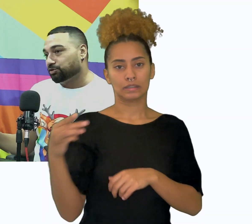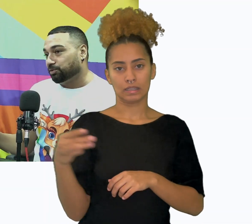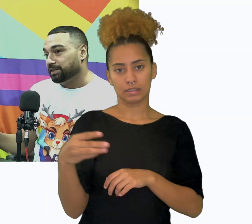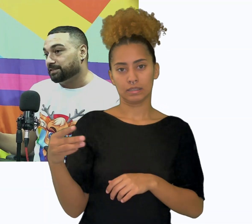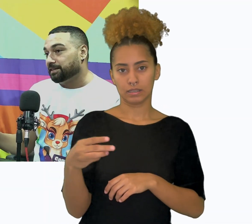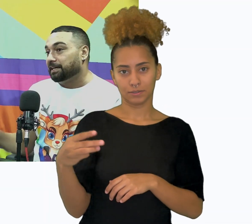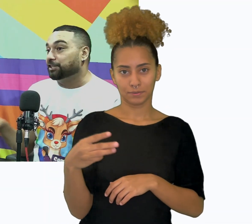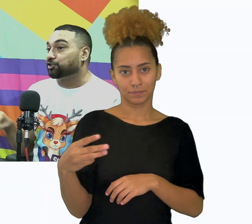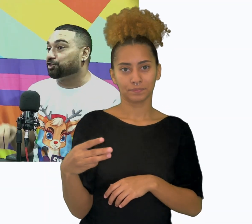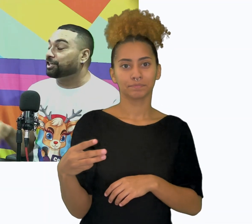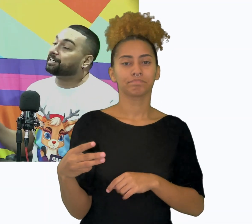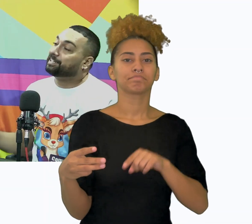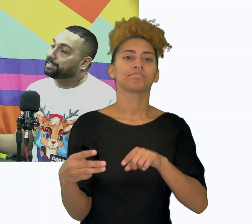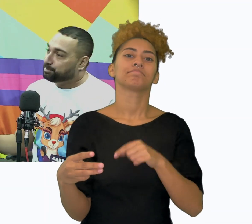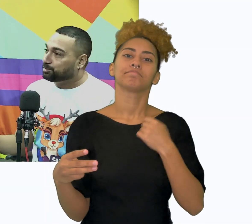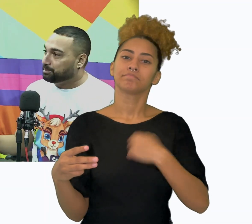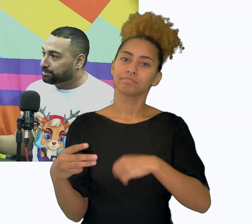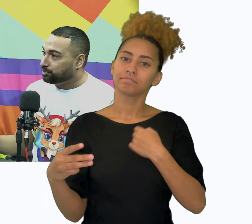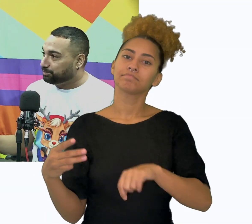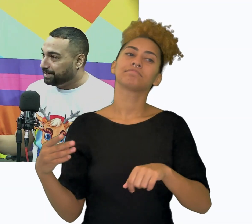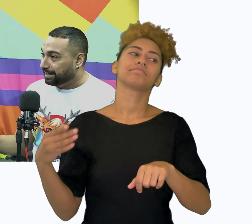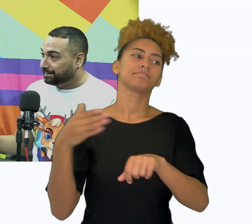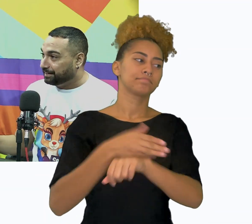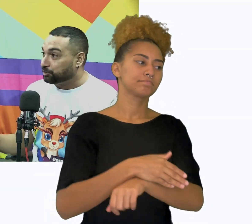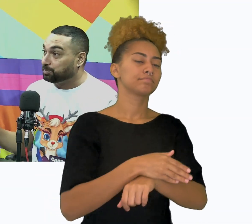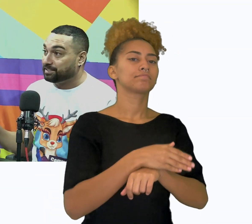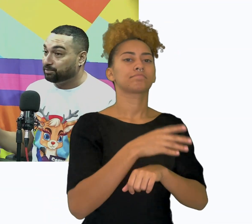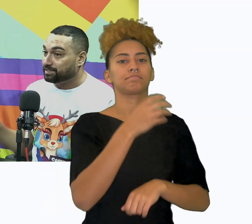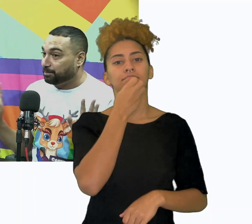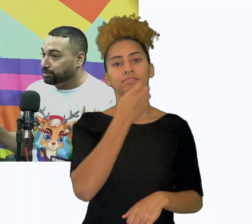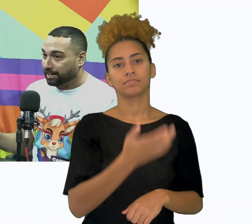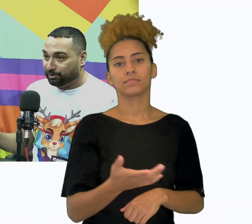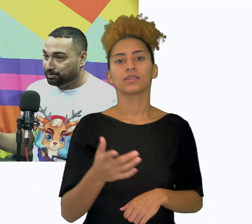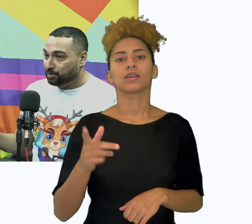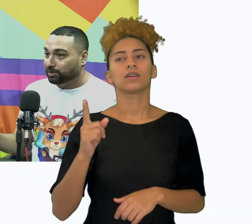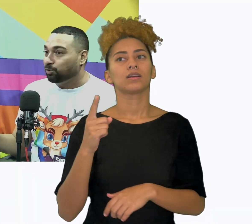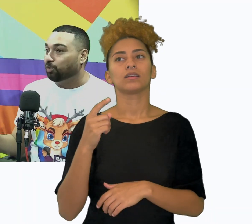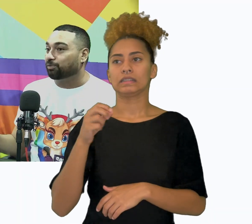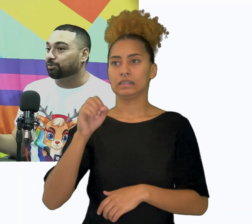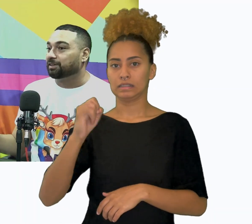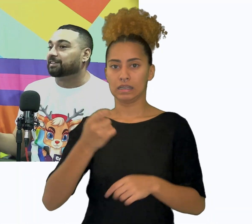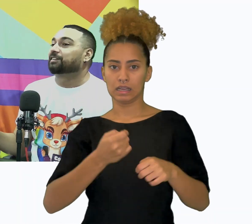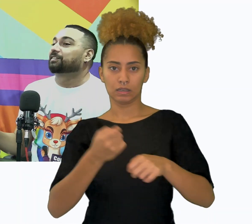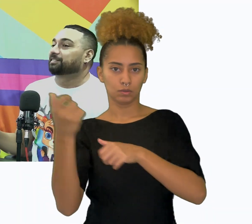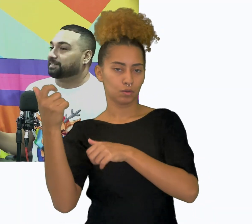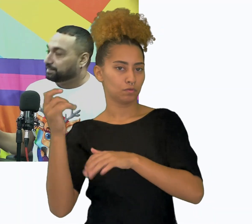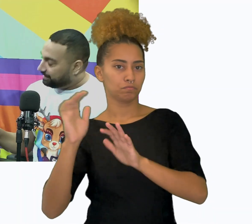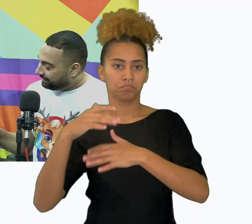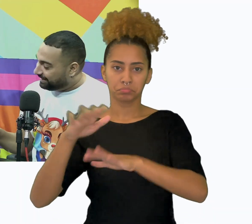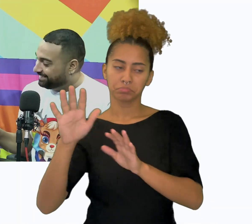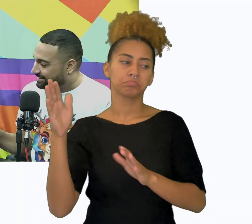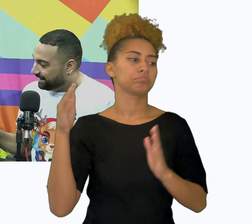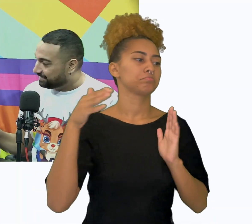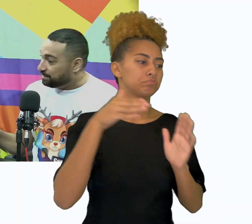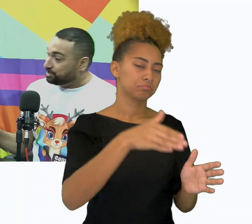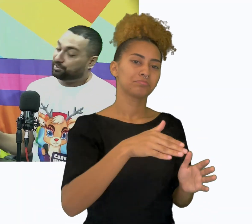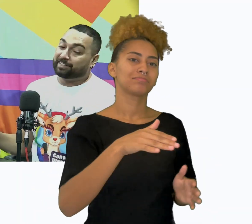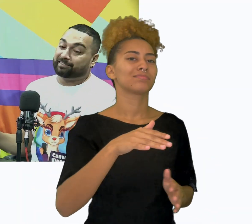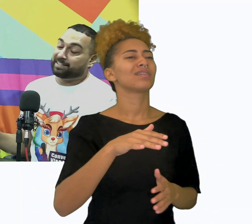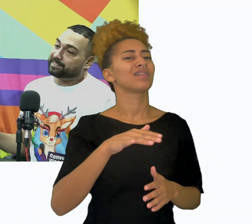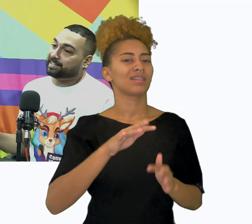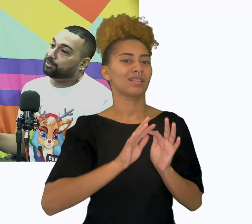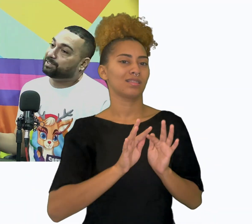nos 2. E tinha que ir pro The Best of Drag. E, tipo assim, você abdicava do seu ano novo. ser humilhada lá, né? Exatamente,